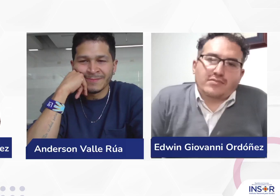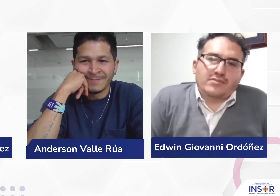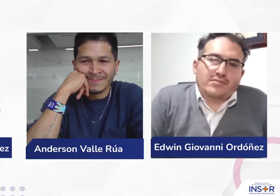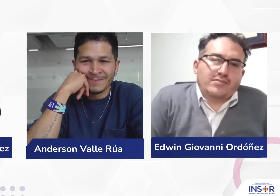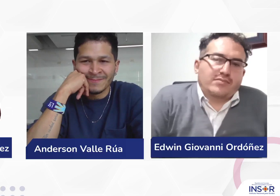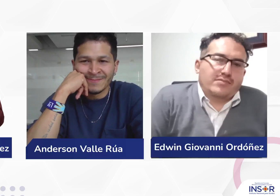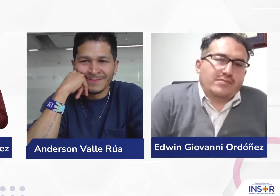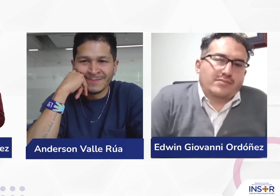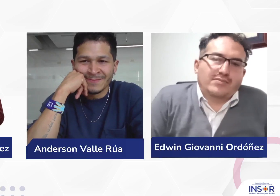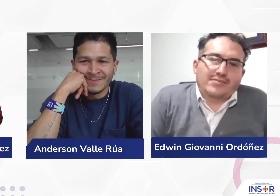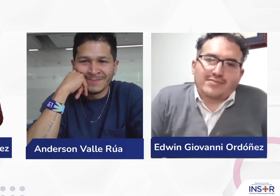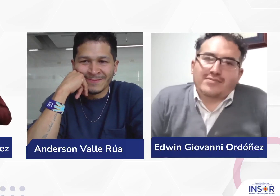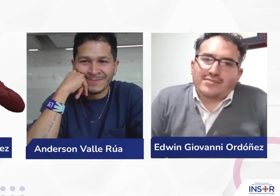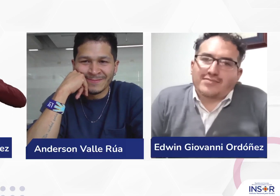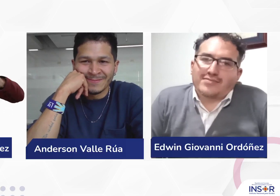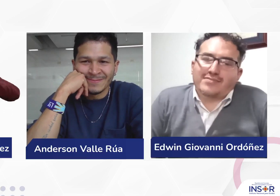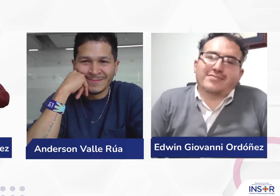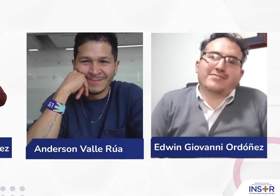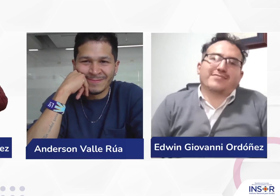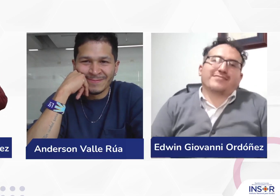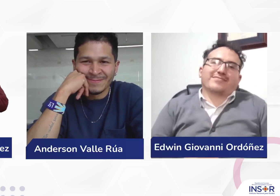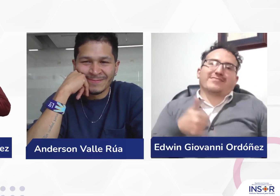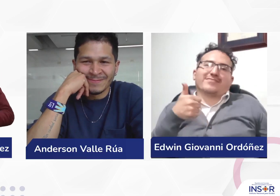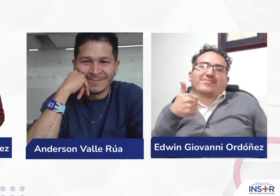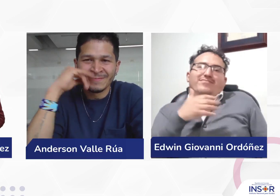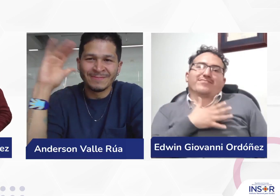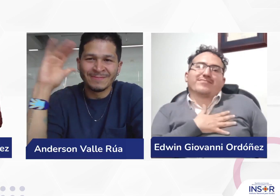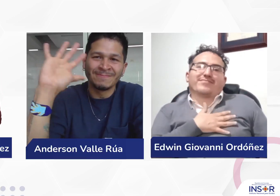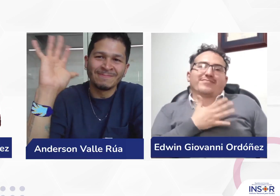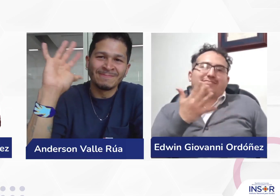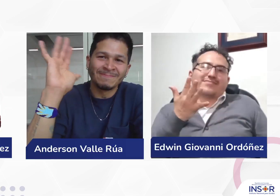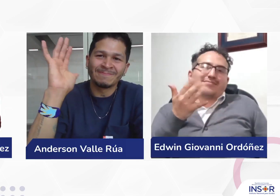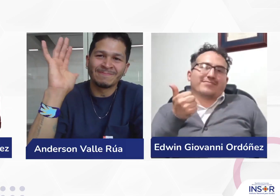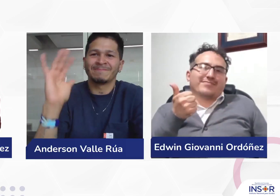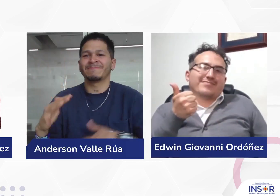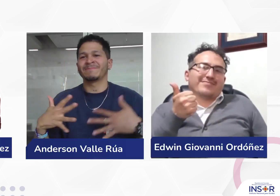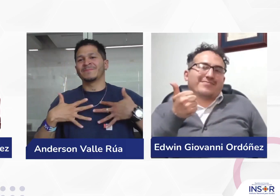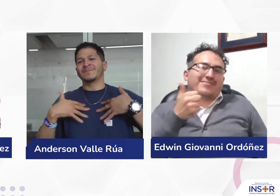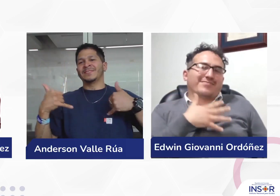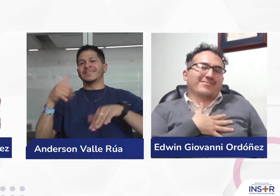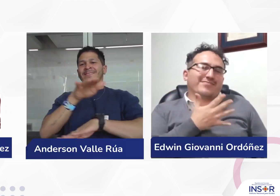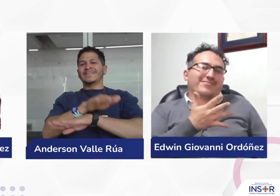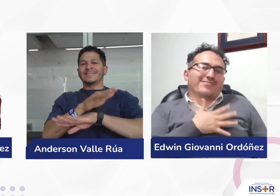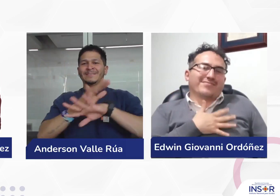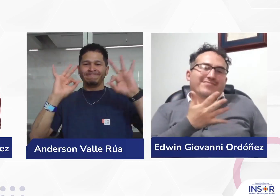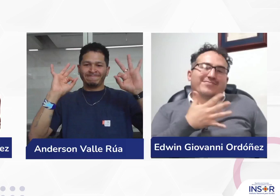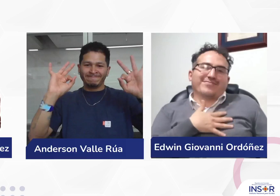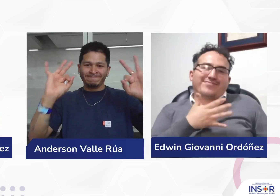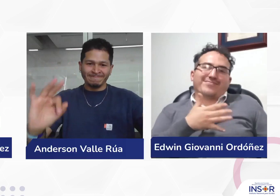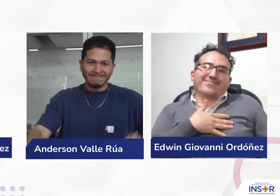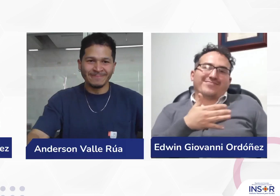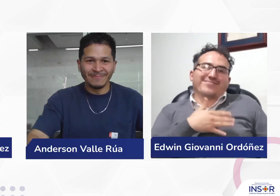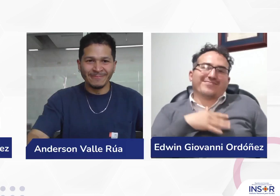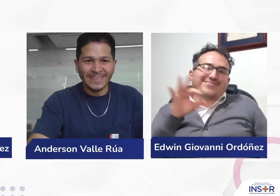nuevas preguntas, así que a quienes quieran contactarse con nuestros autores pueden hacerlos y feliz tarde para todos.